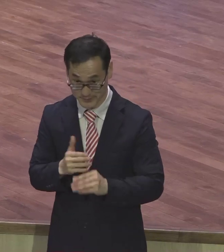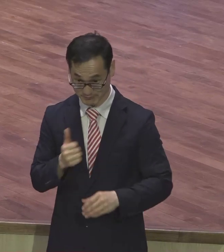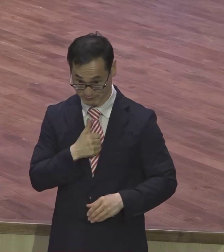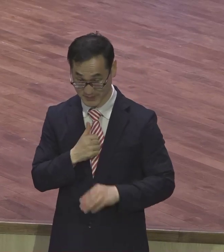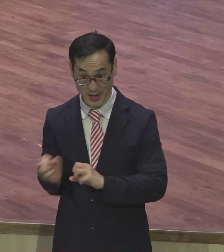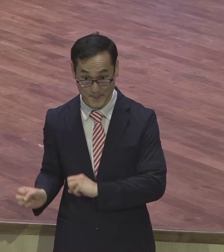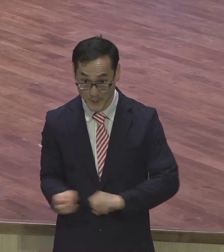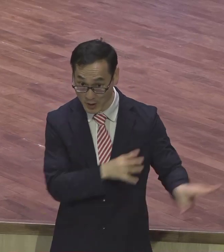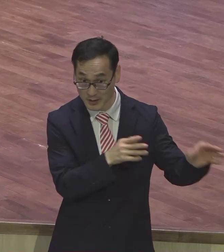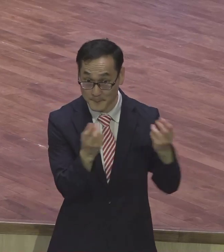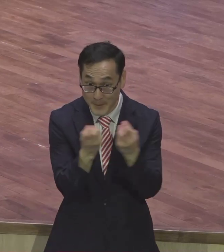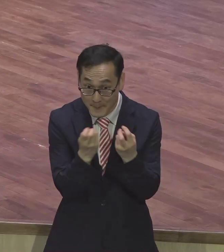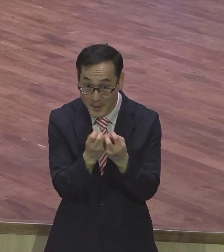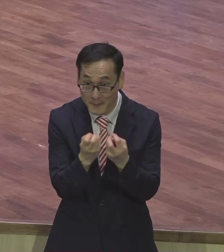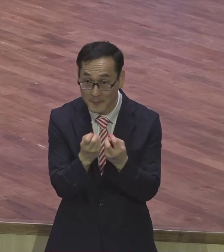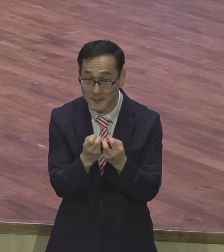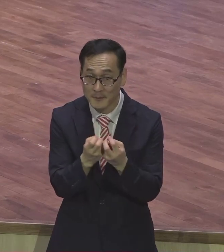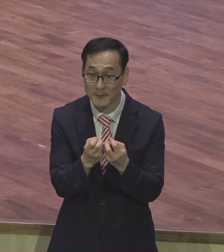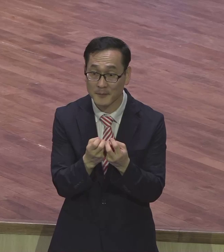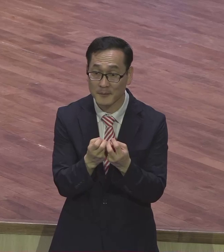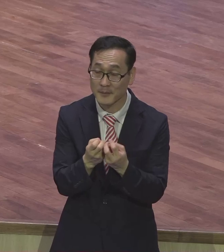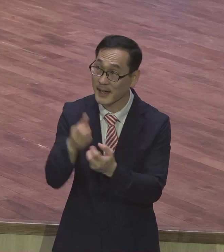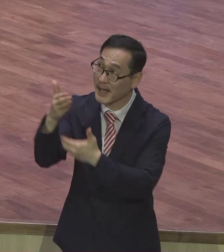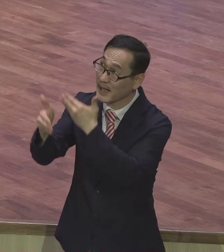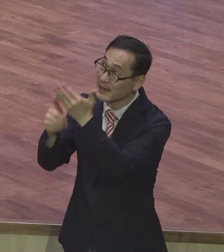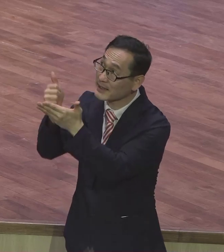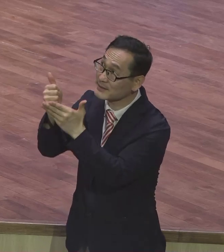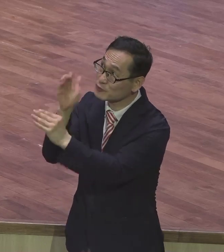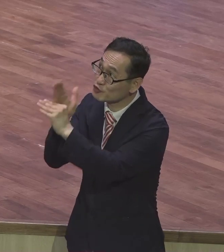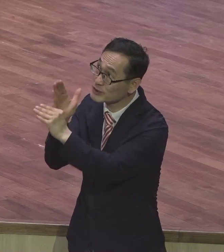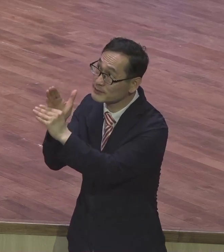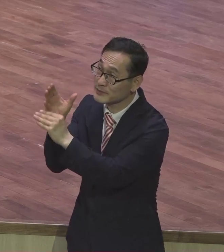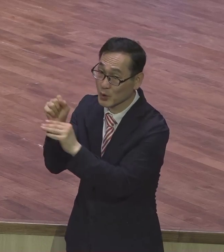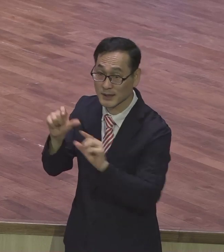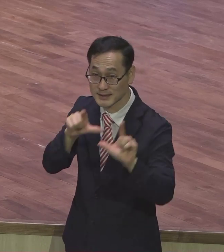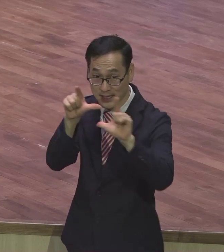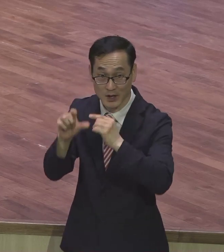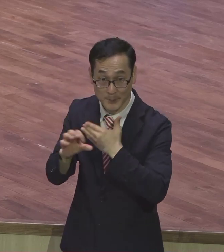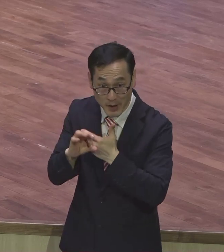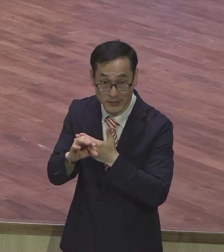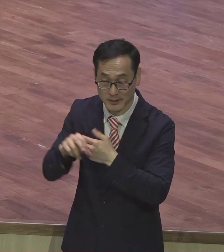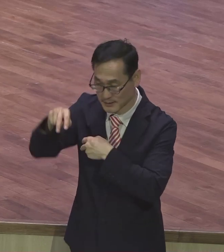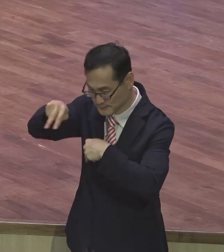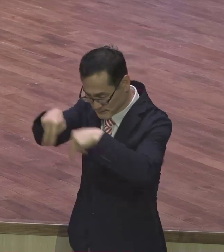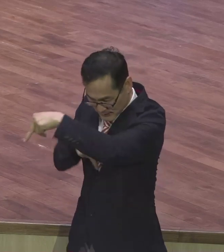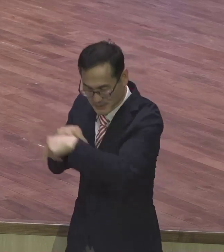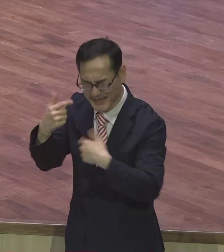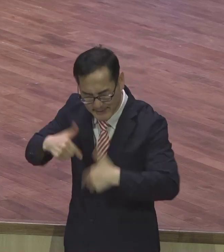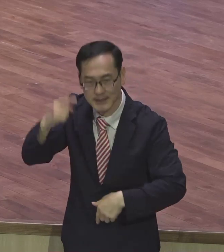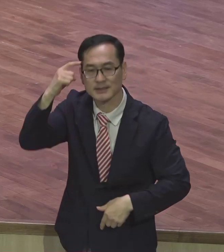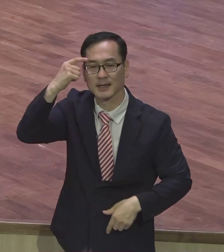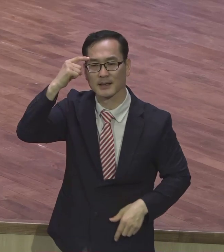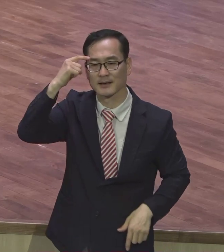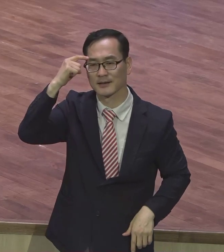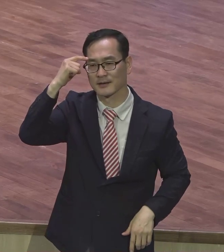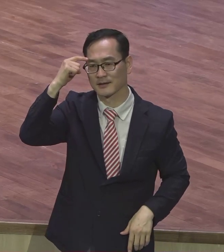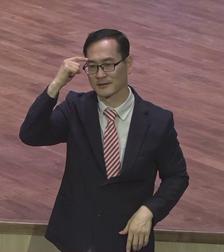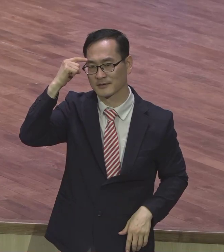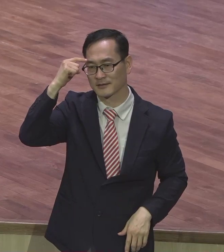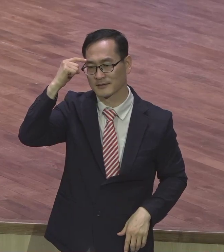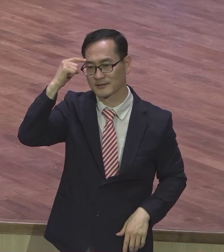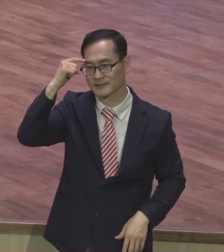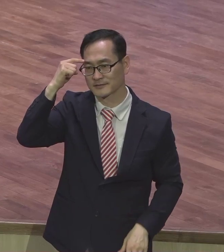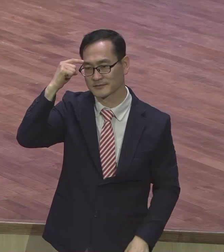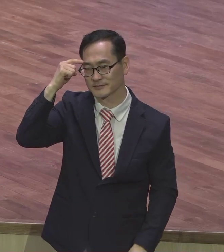넘어설러 내 능력을 넘어서 하나님의 스케일을 체험하려고 하면 이것밖에 없어요 아멘 하나님의 스케일을 체험하고